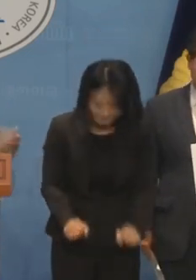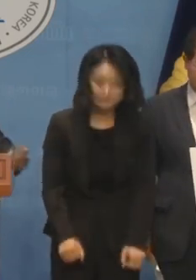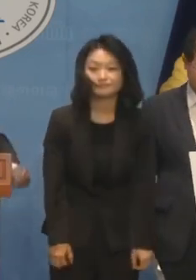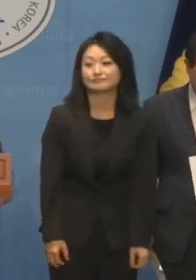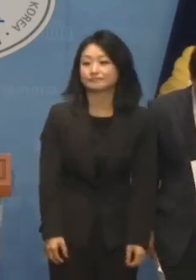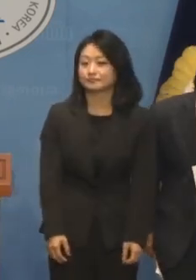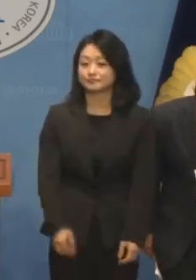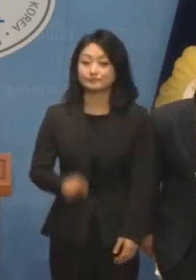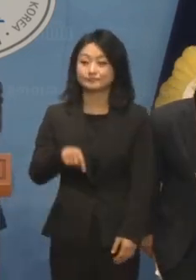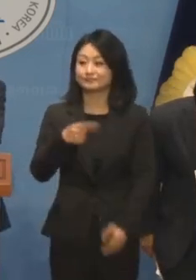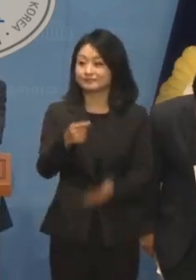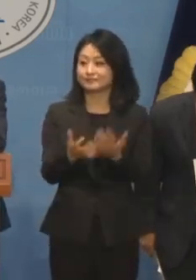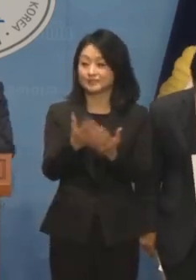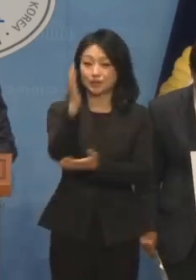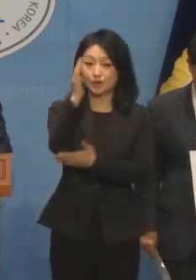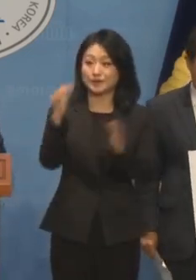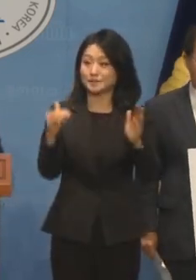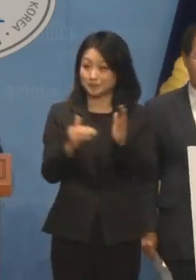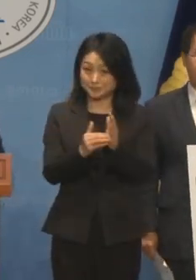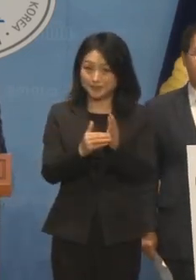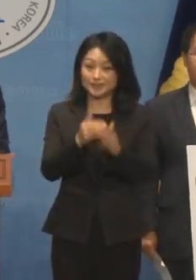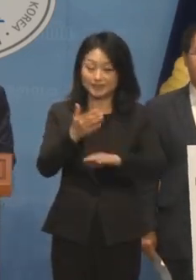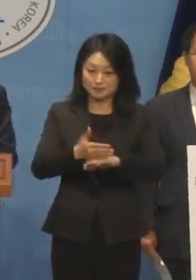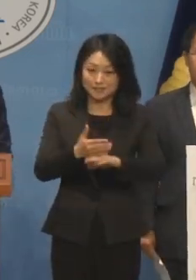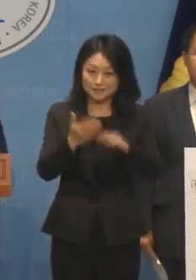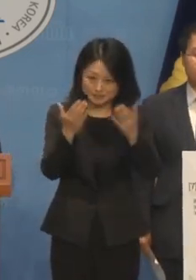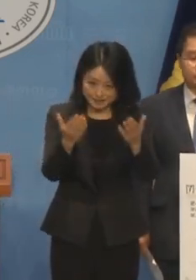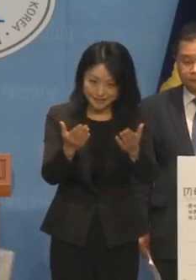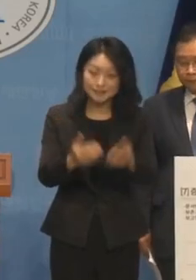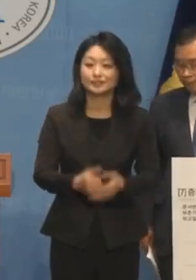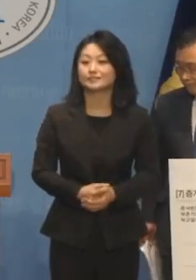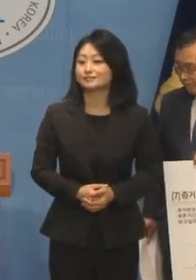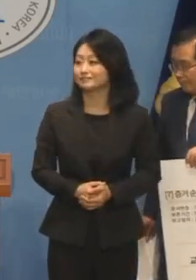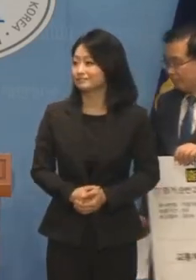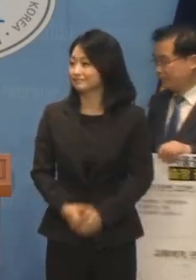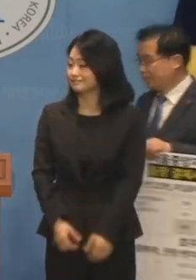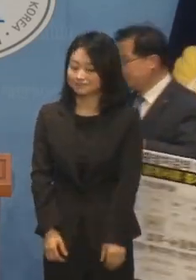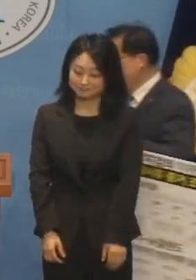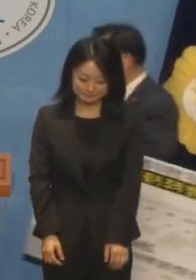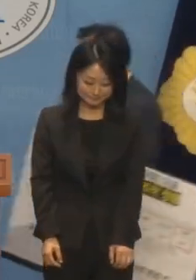네, 그럼 이것으로 기자회견 마치도록 하겠습니다. 감사합니다.